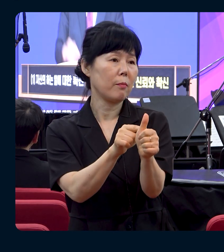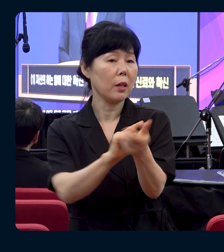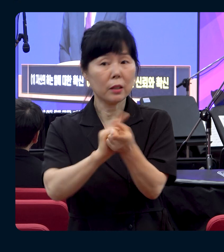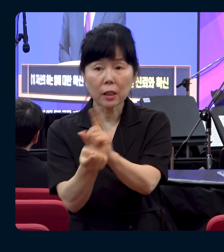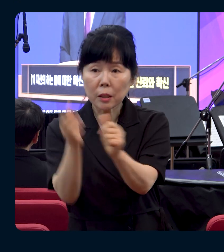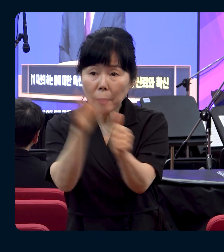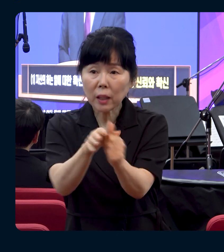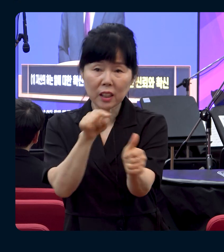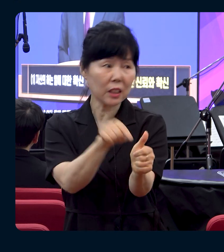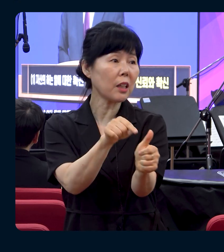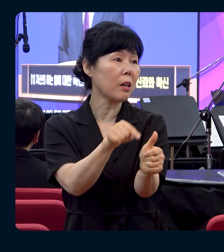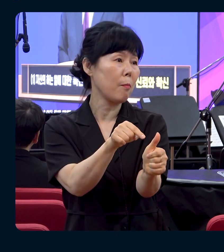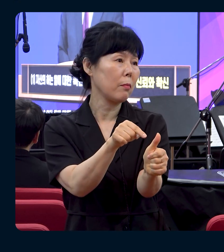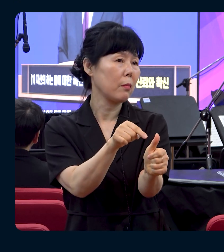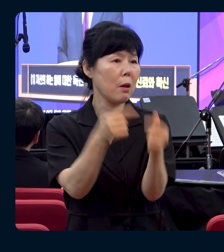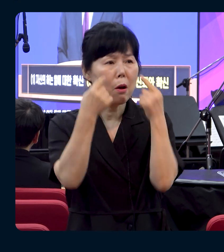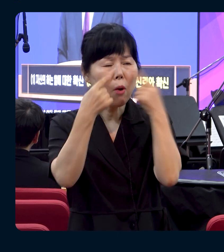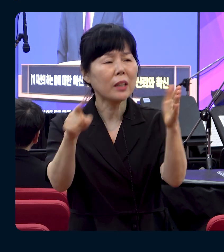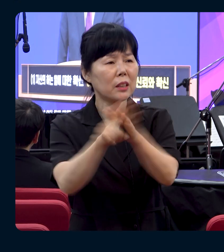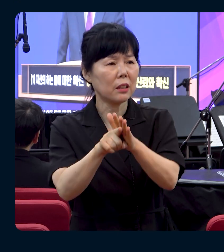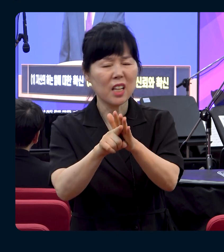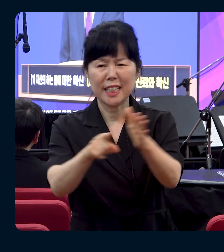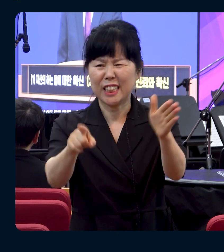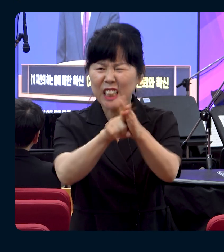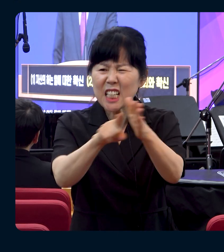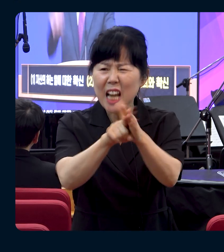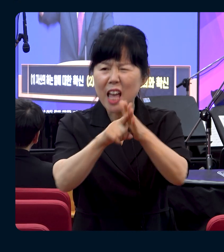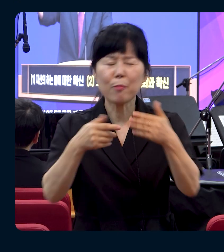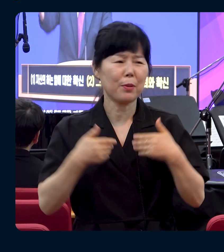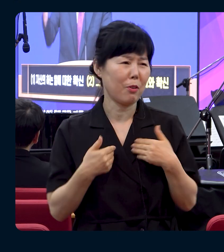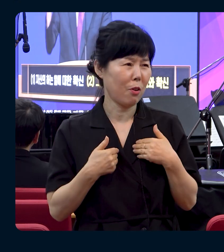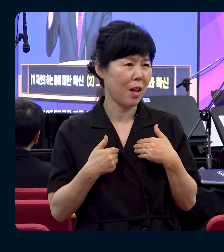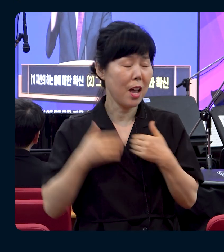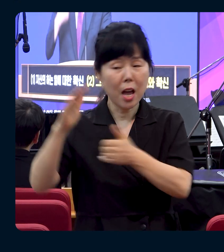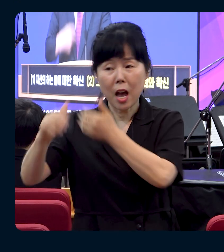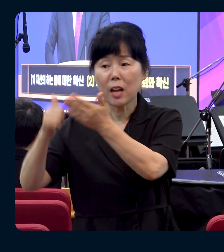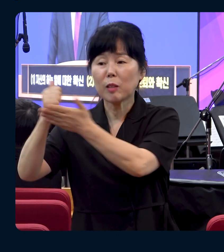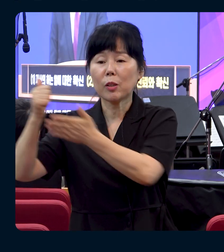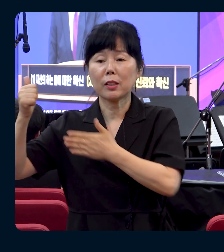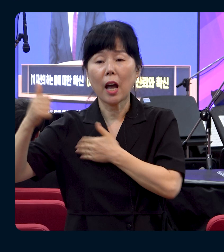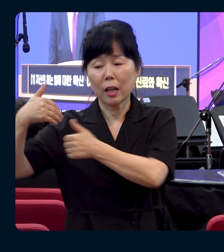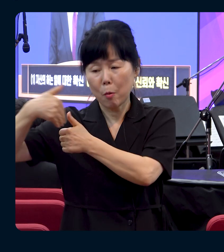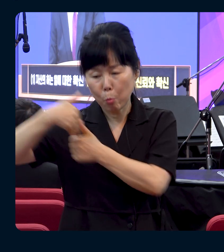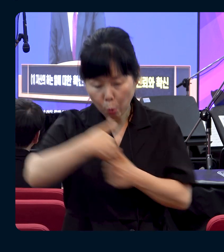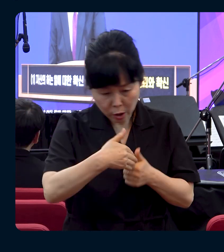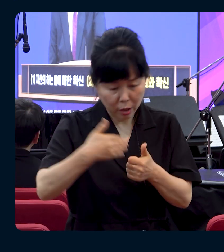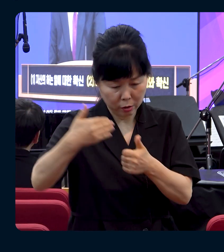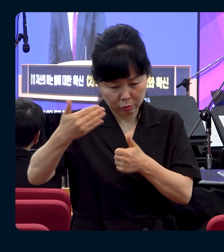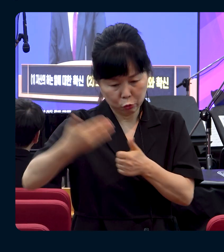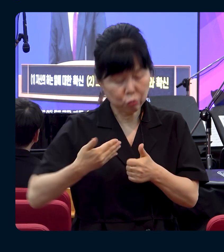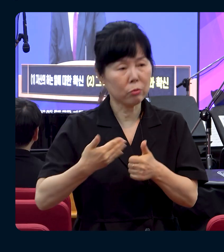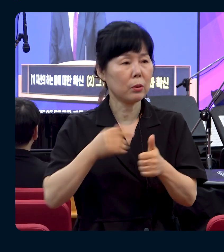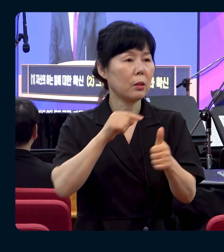확신이 있어야 돼요. 그 사람에 대한 신뢰와 확신. 하나님이 내게 보내신 사람이에요.